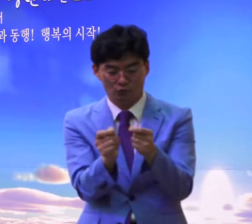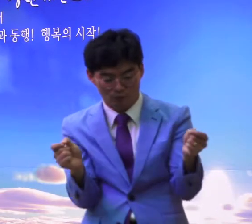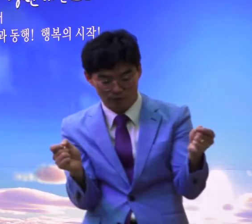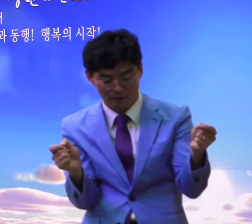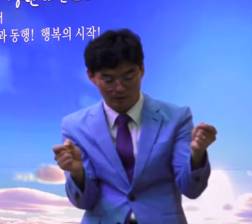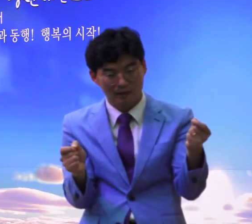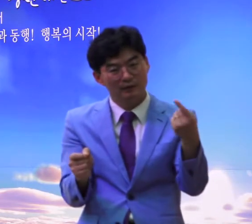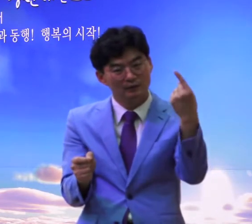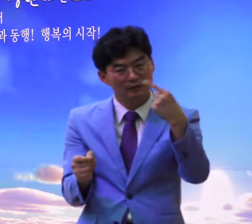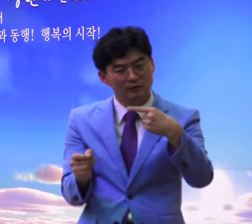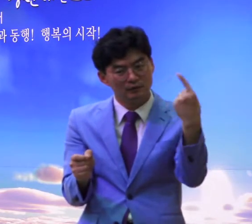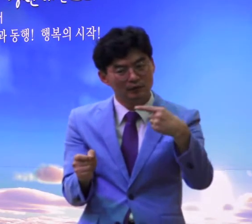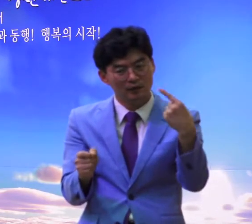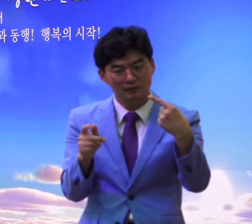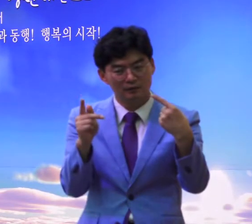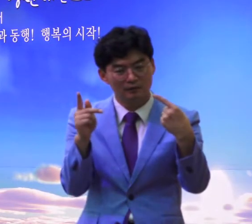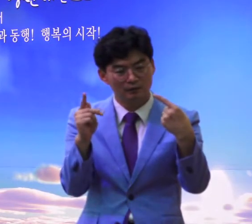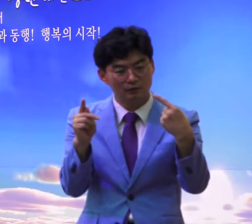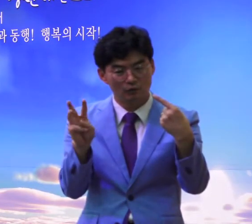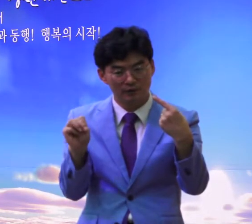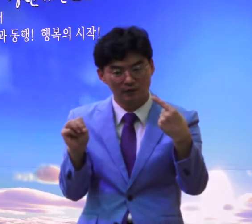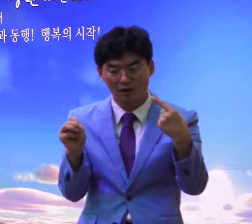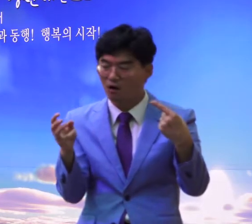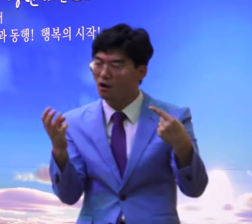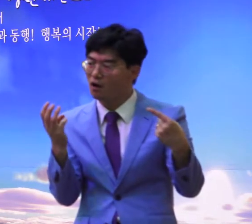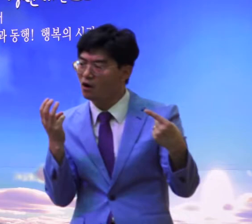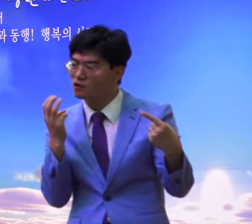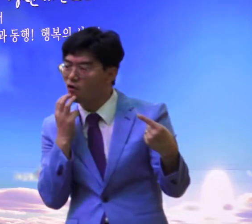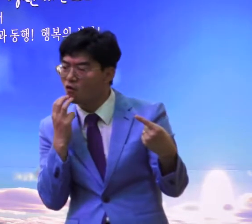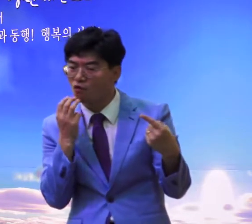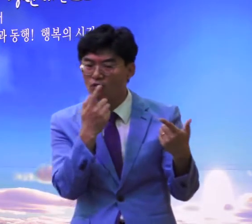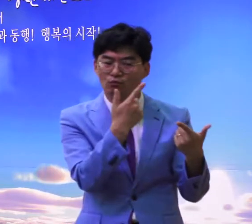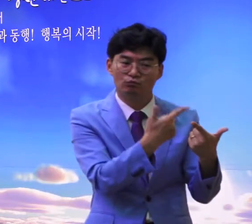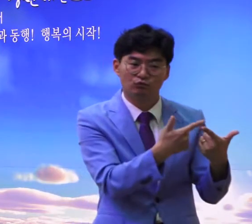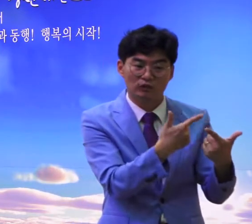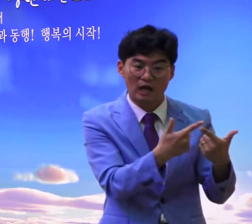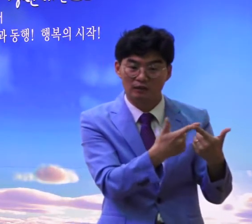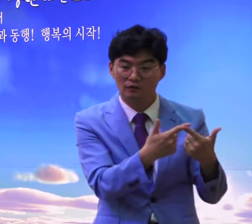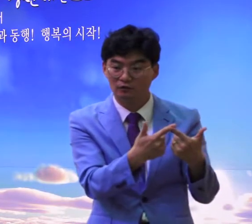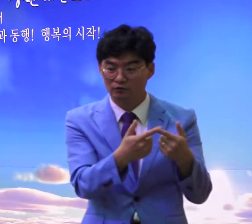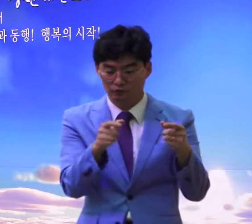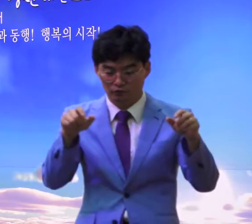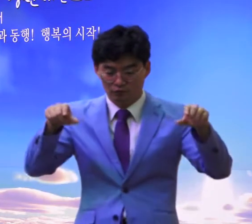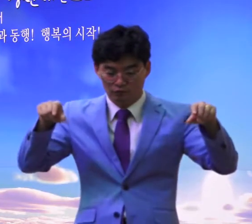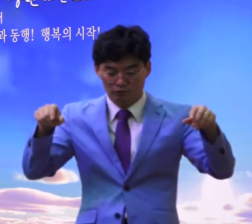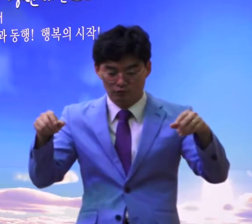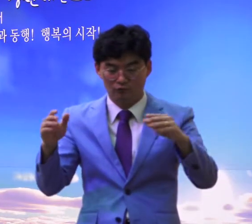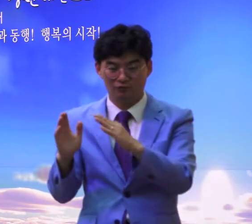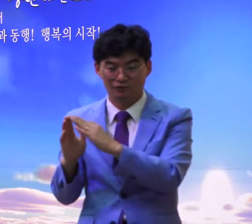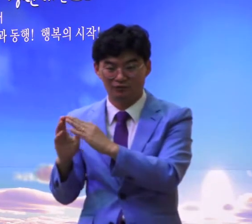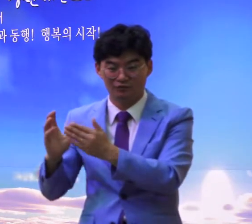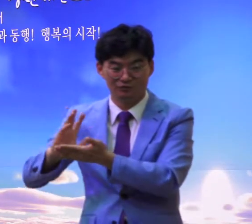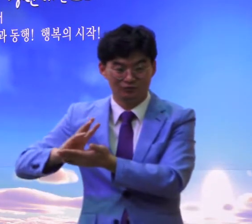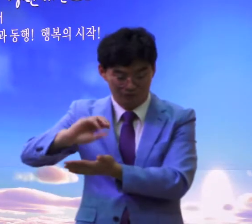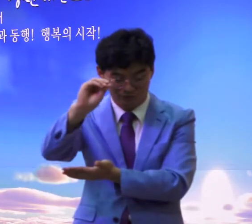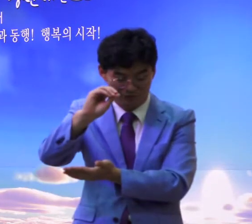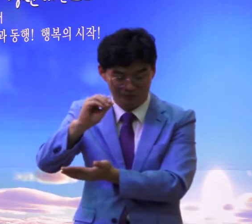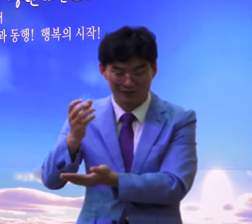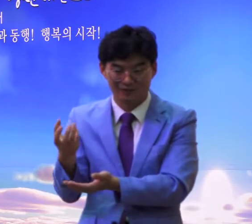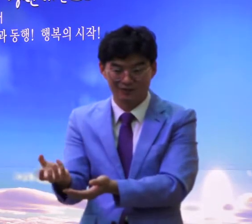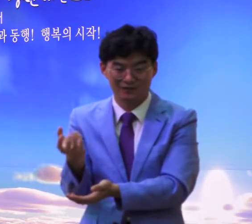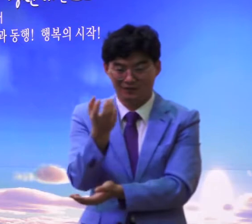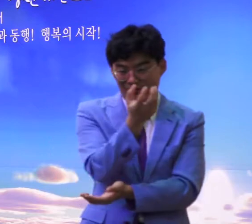1000km면 서울에서 부산을 왕복할 수 있는 그런 거리잖아요. 그 거리를, 그 알 수 없는 길,